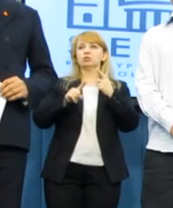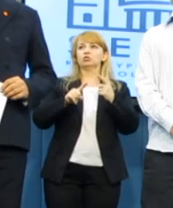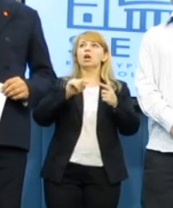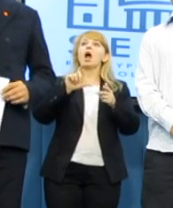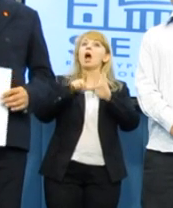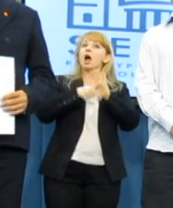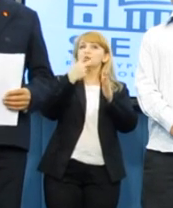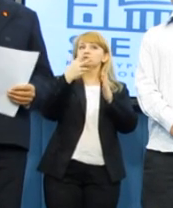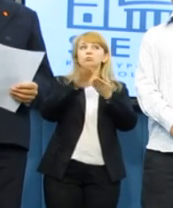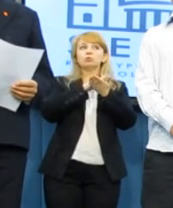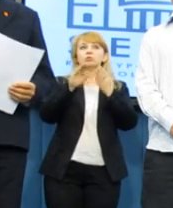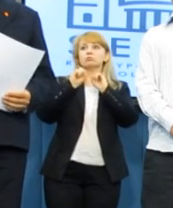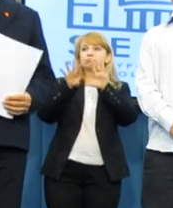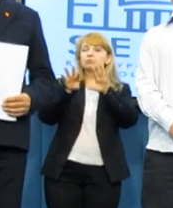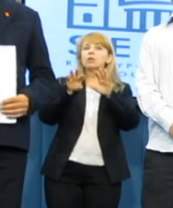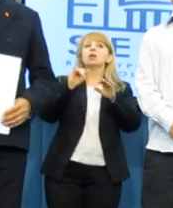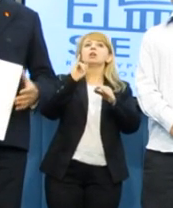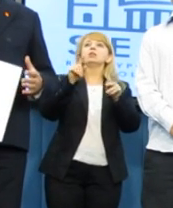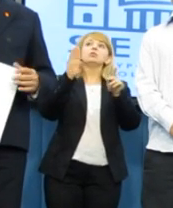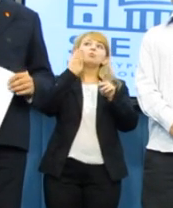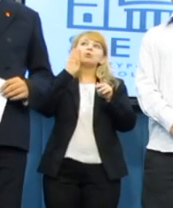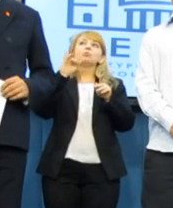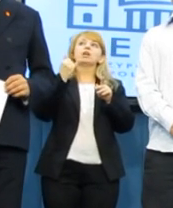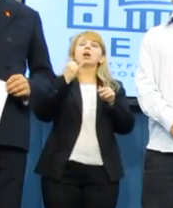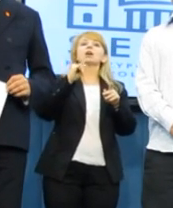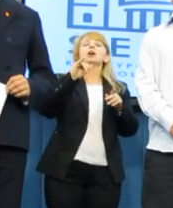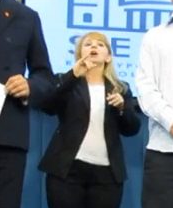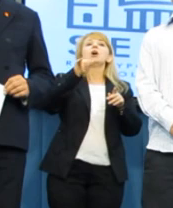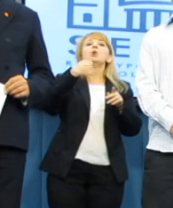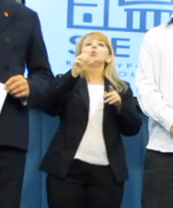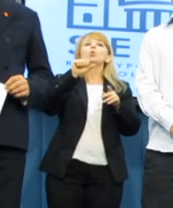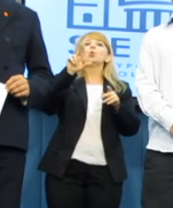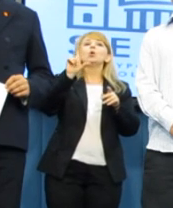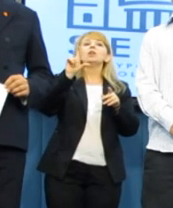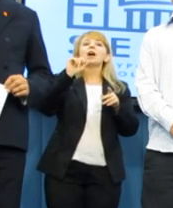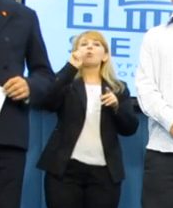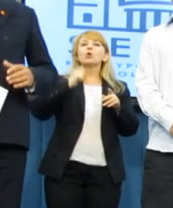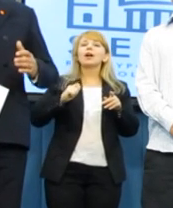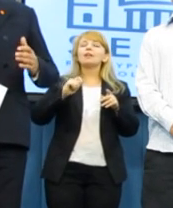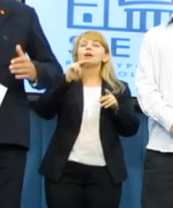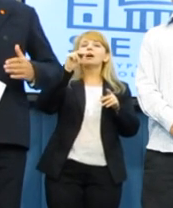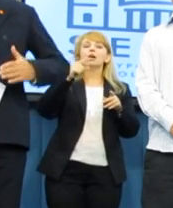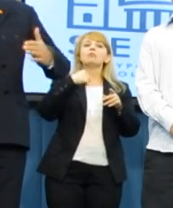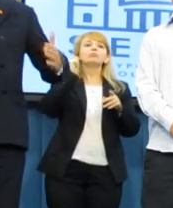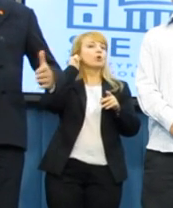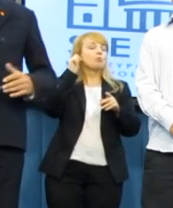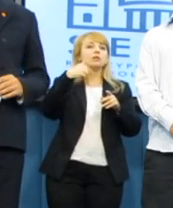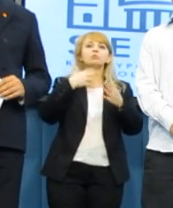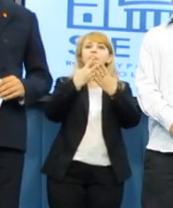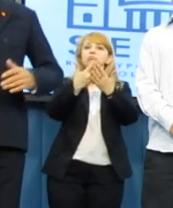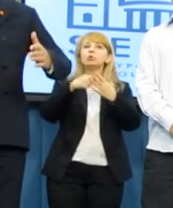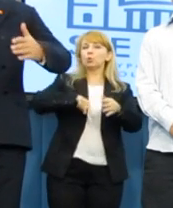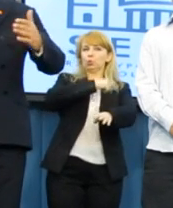wyszedł po 3 miesiącach do Julii Tymoszenko, która już siedzi kilka lat w tym więzieniu, to było przyjęte to z pewnym